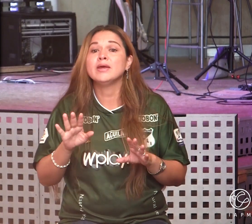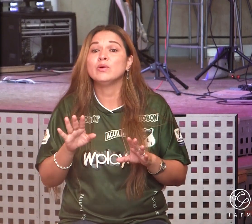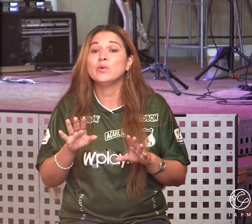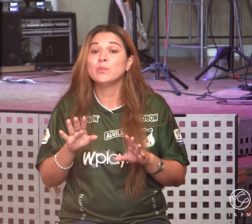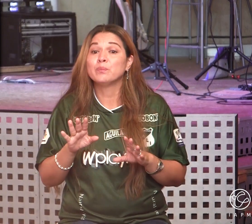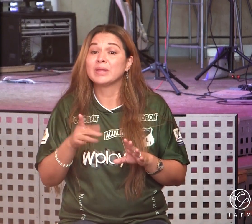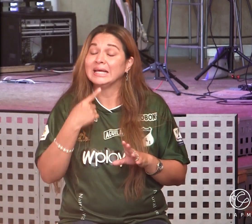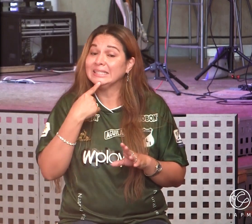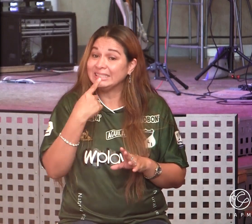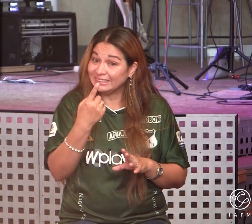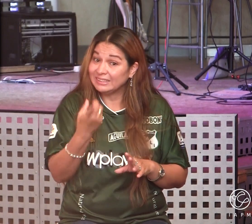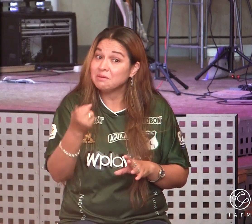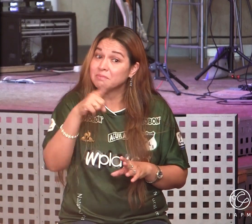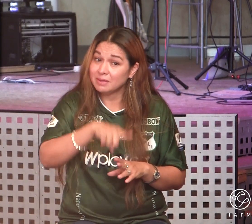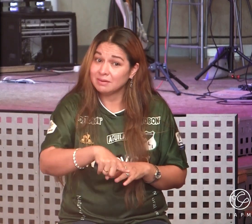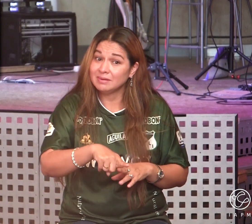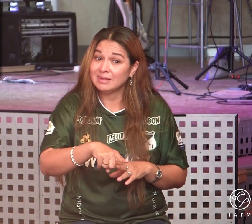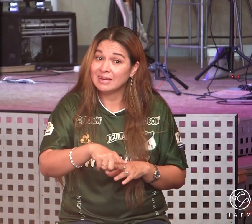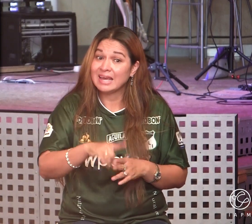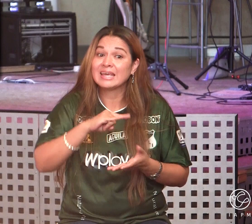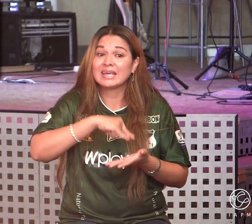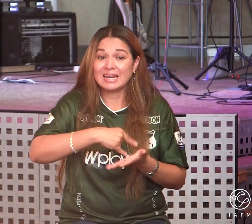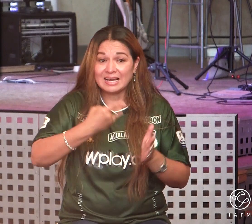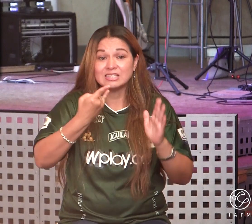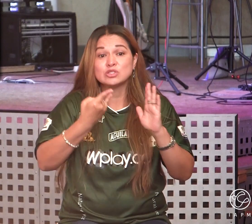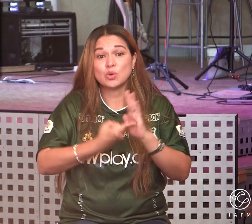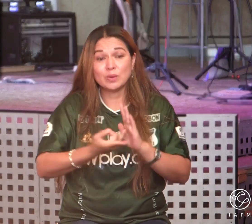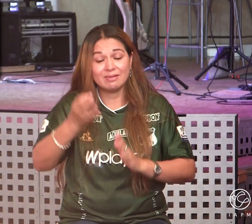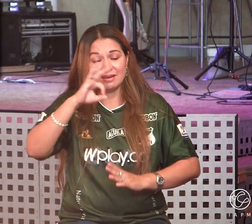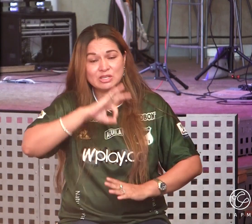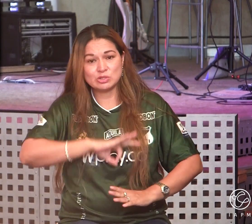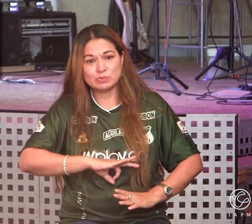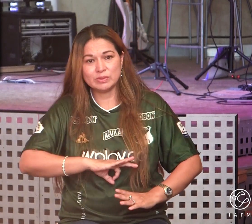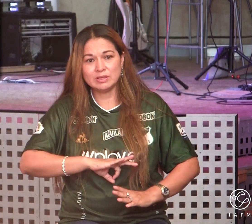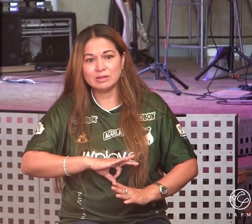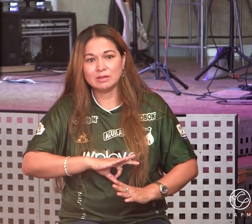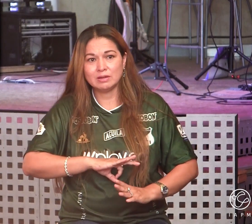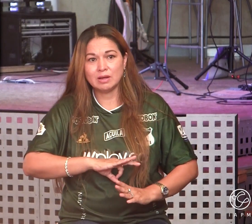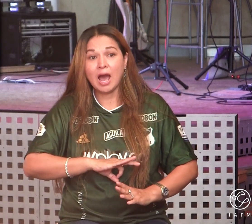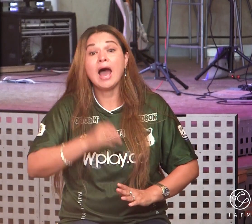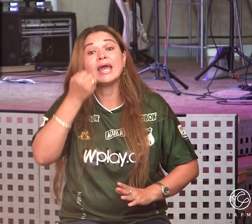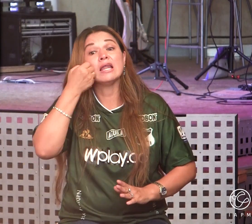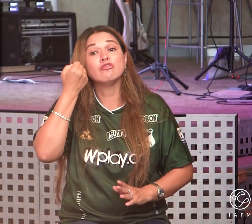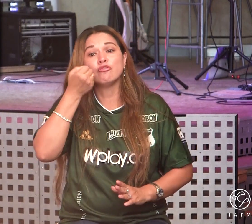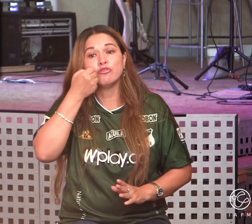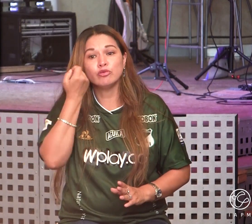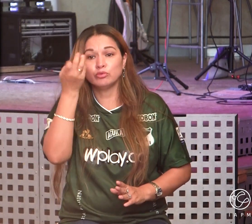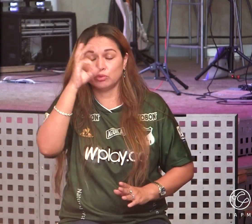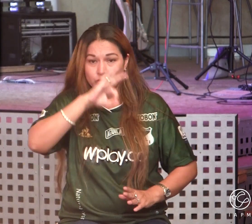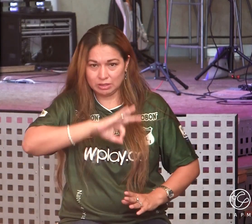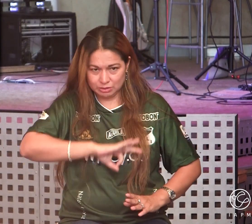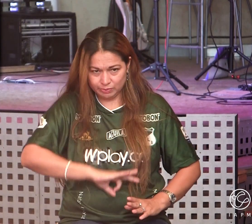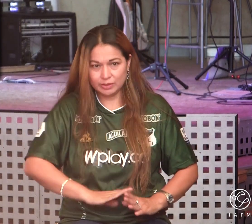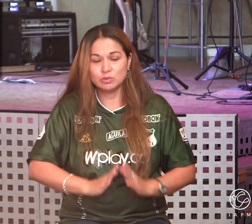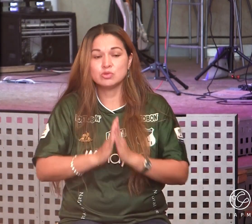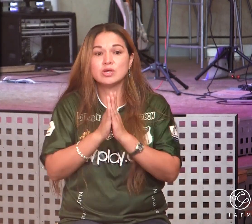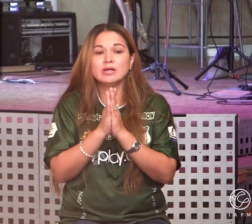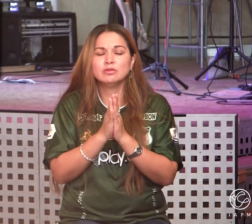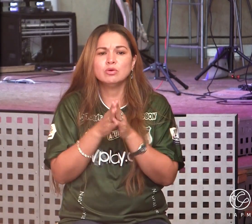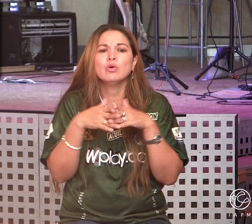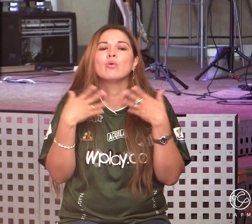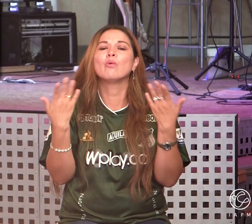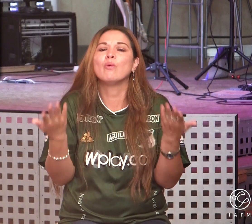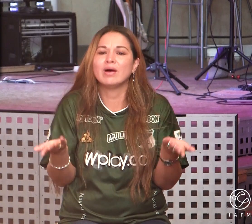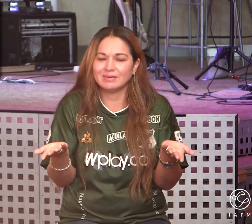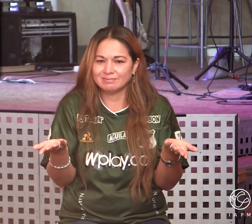las obras del Espíritu? No dice las obras del Espíritu, dice el fruto del Espíritu. Y el